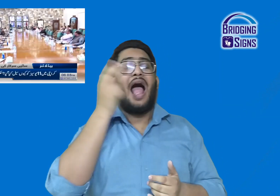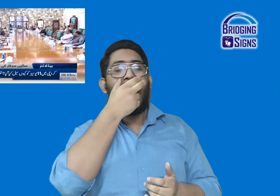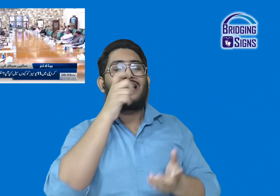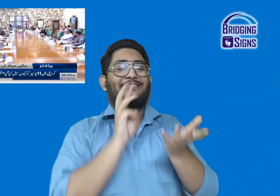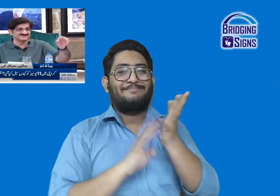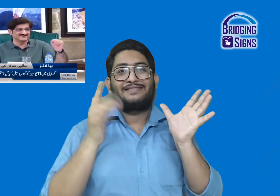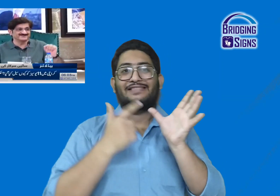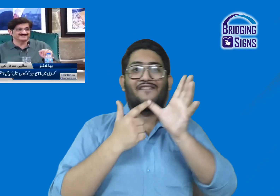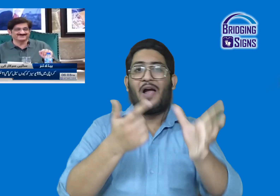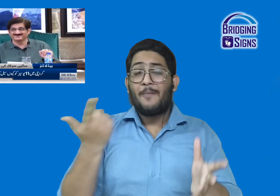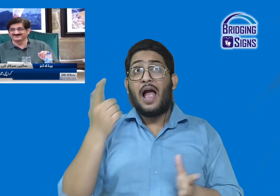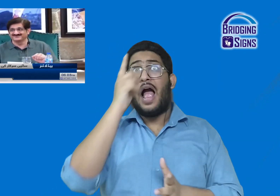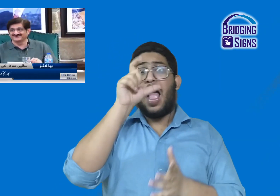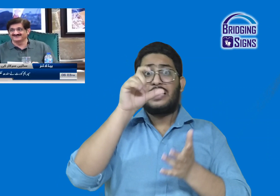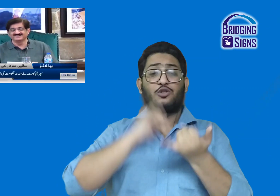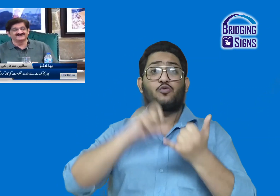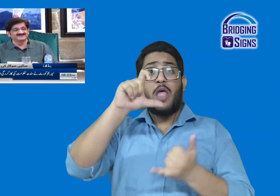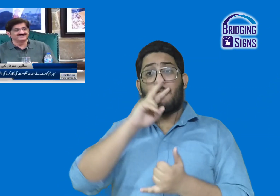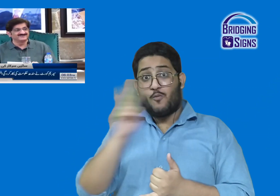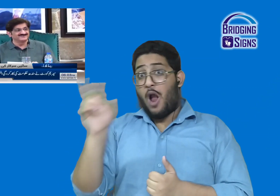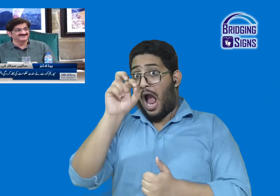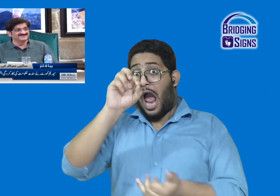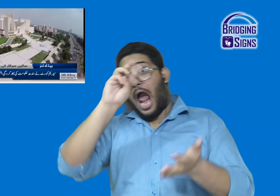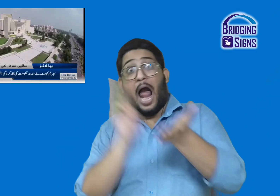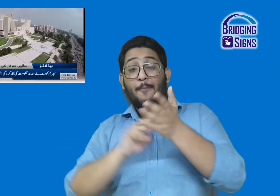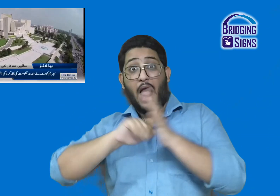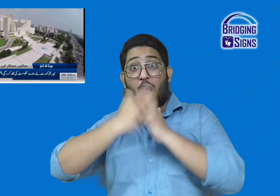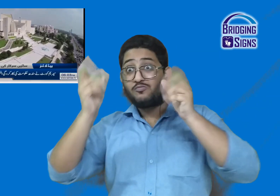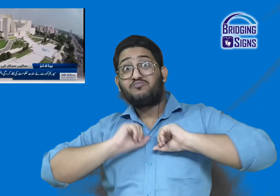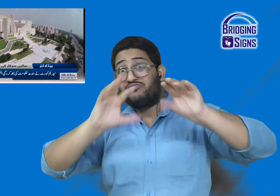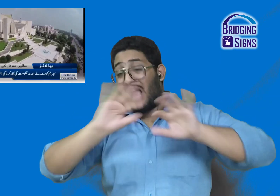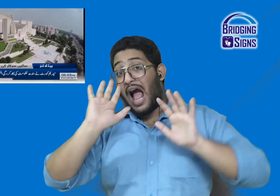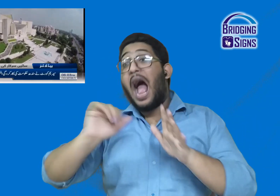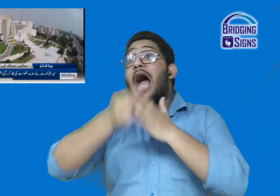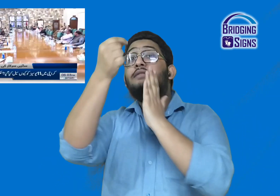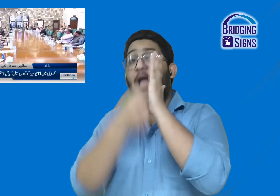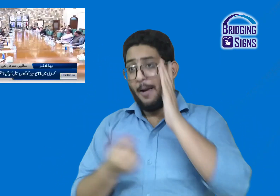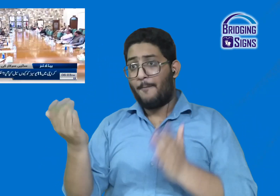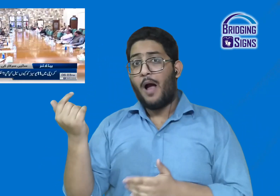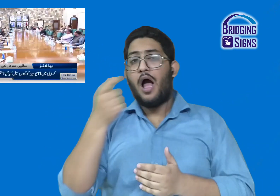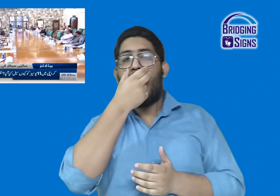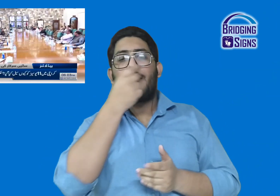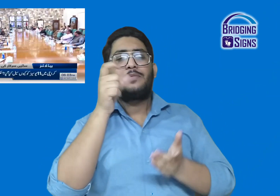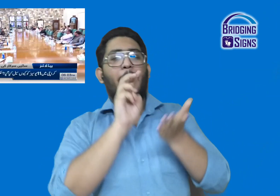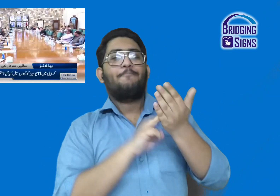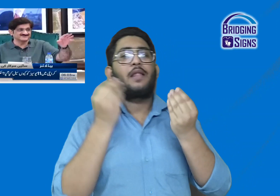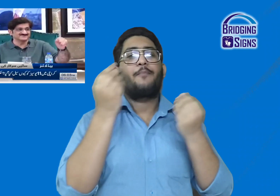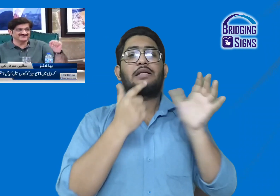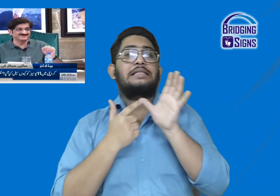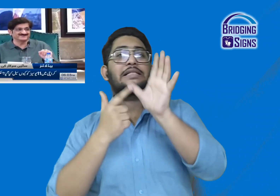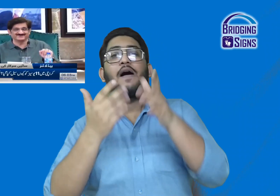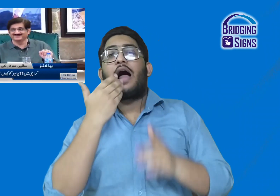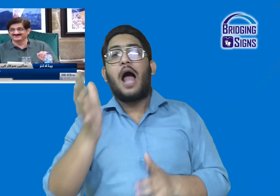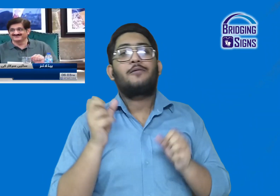दिया। 8 अरब के राशन की तकसीम की तफसीलात तलब। अदालत का पंजाब हुकूमत की रिपोर्ट पर इजहार इत्मीनान। बैन-उल-सूबाई